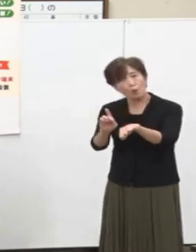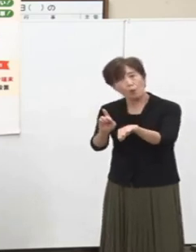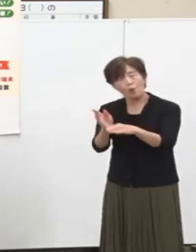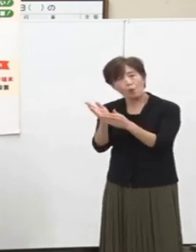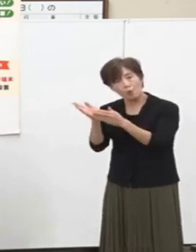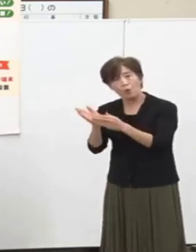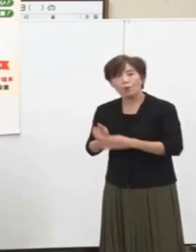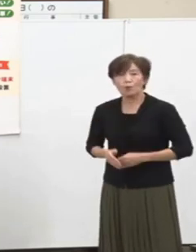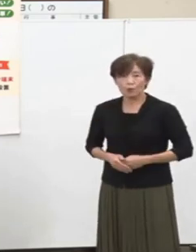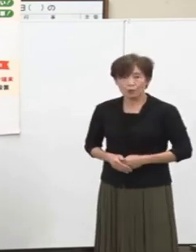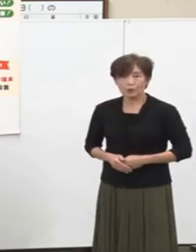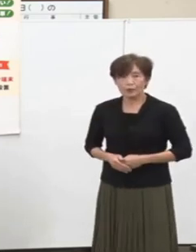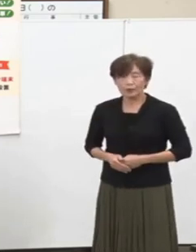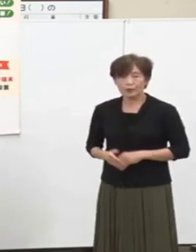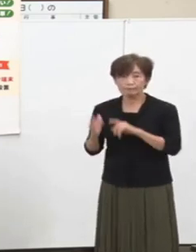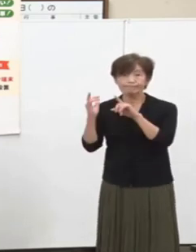か、